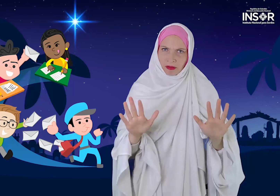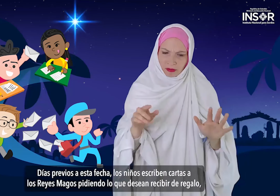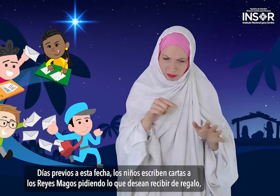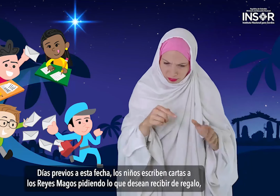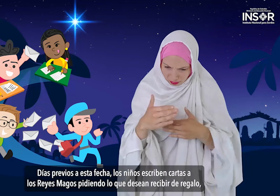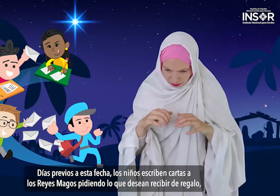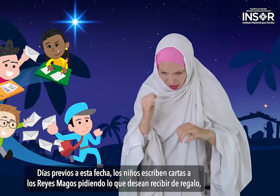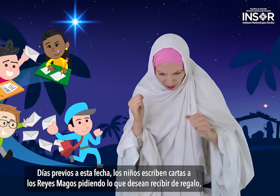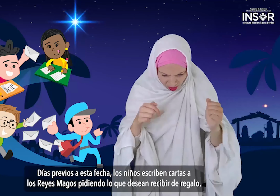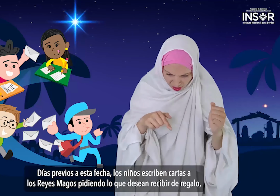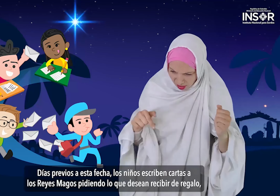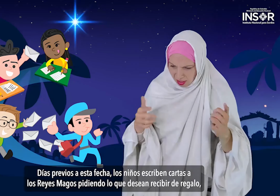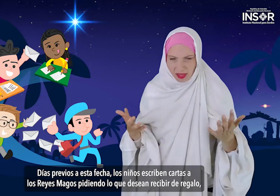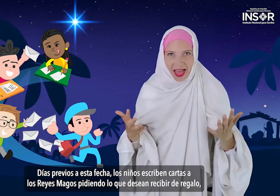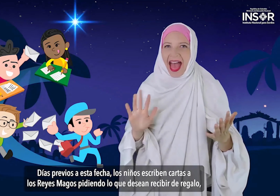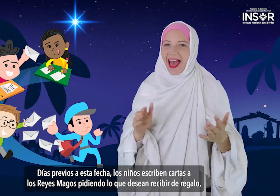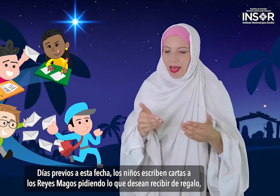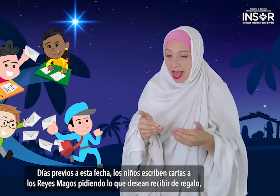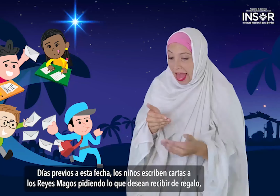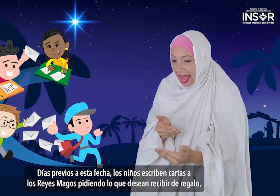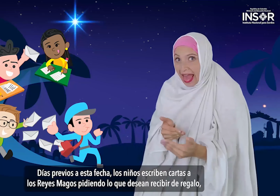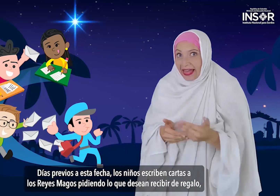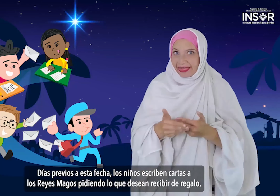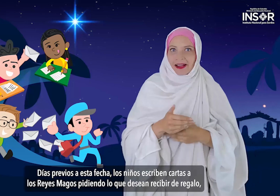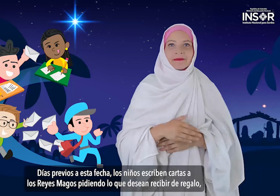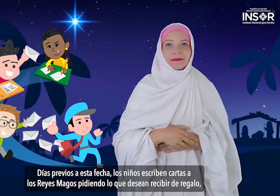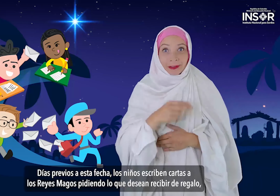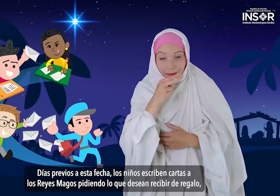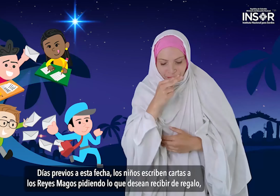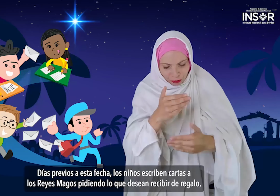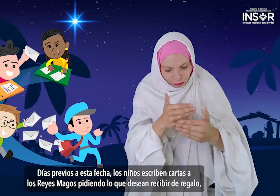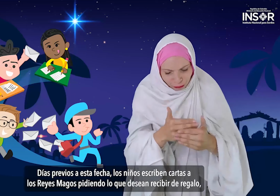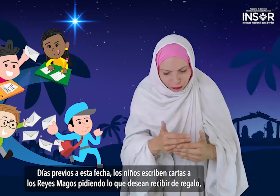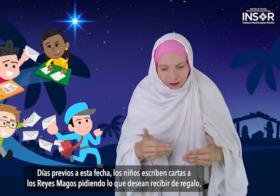Días previos a esta fecha, los niños escriben cartas